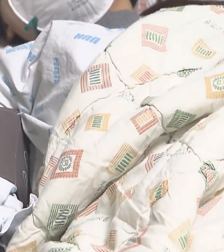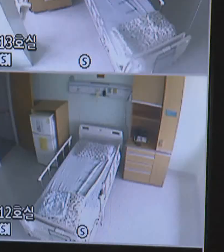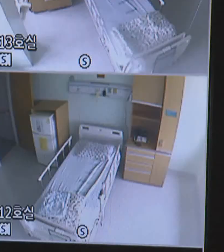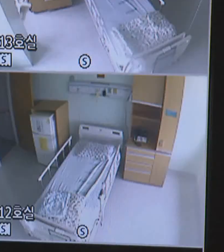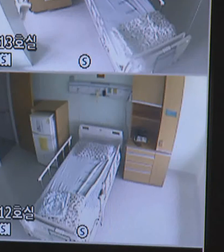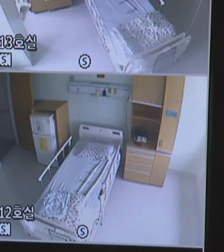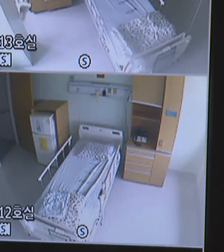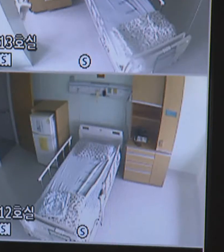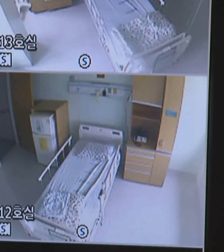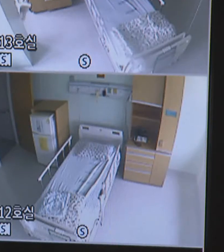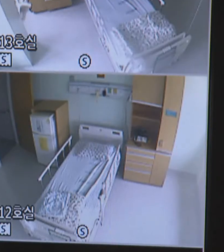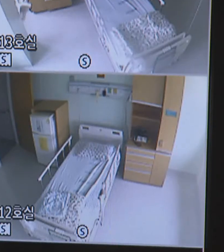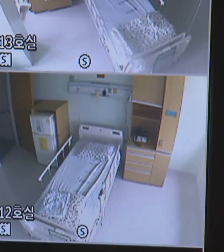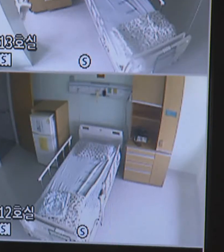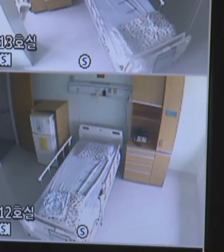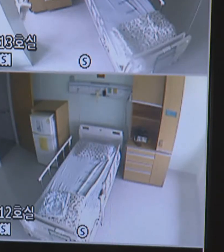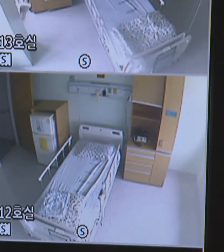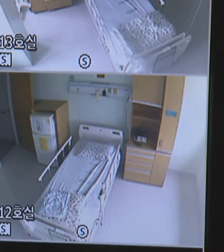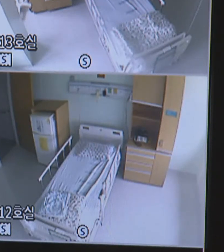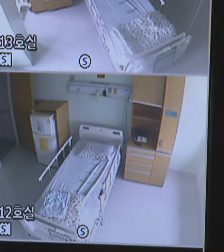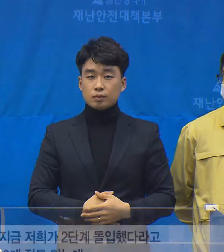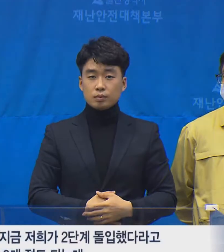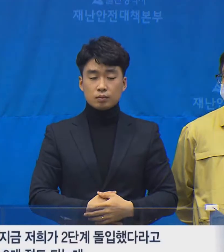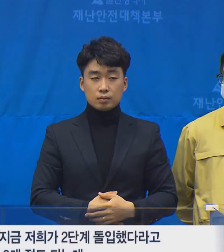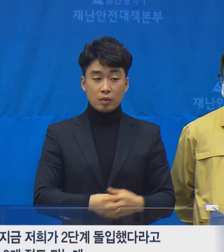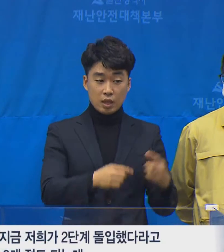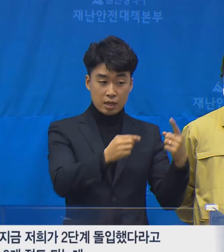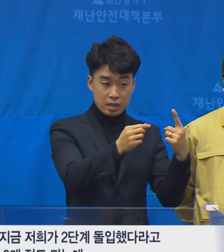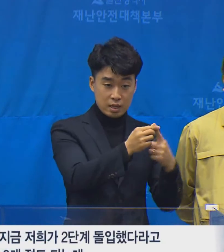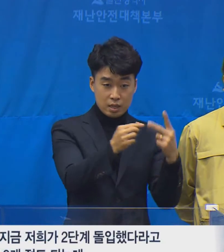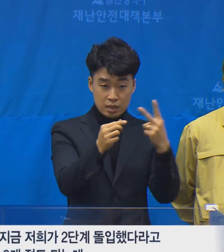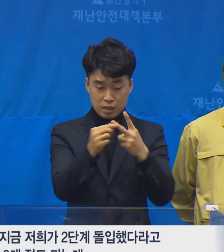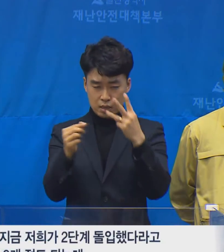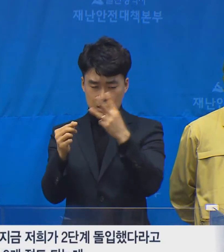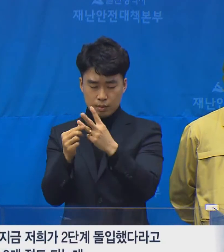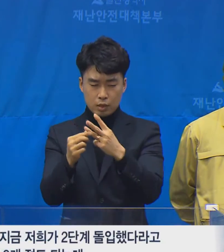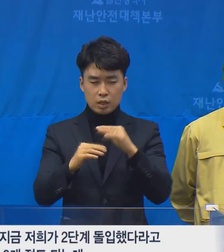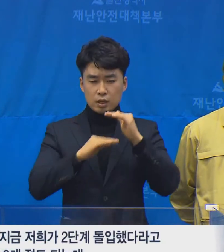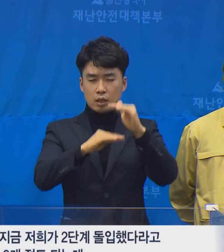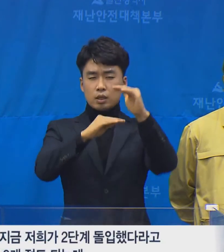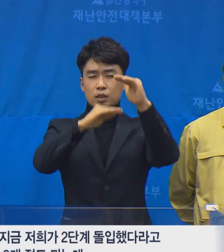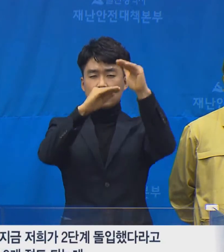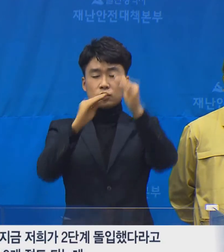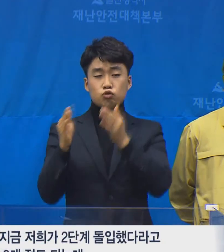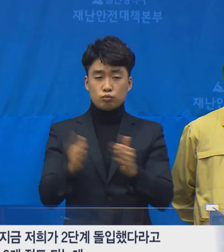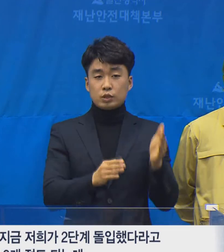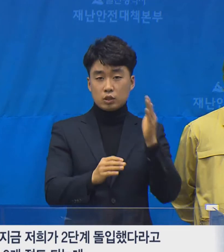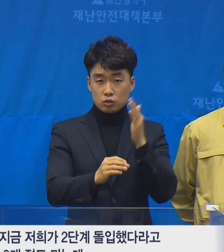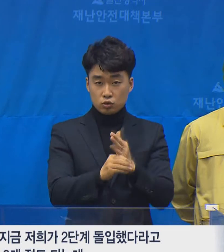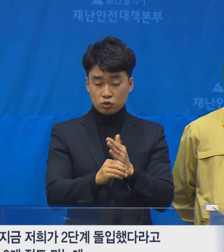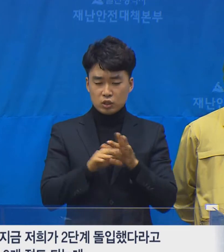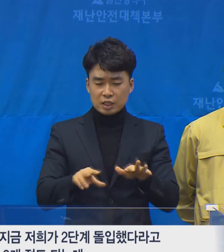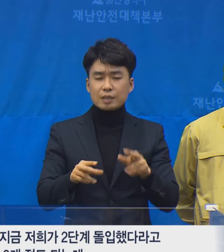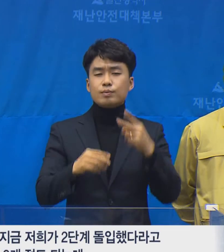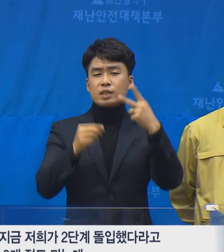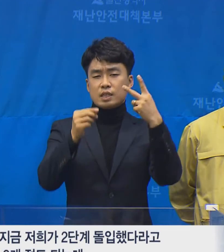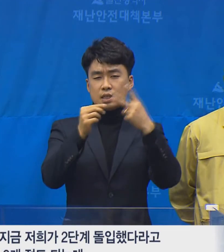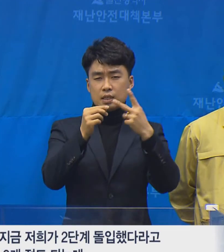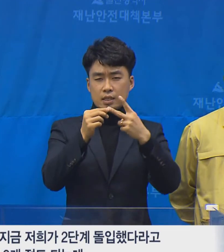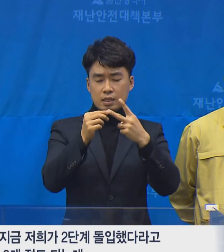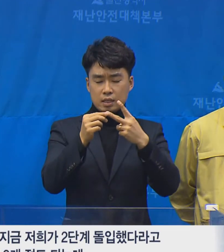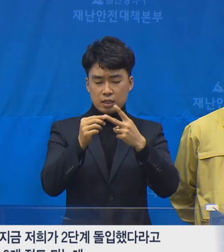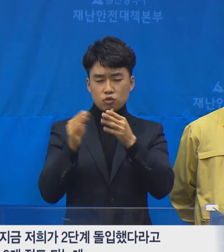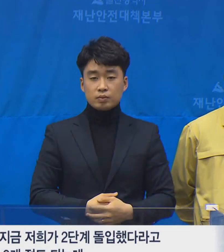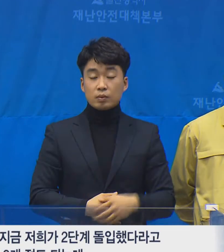비어있는 병상은 5개뿐입니다. 1단계, 2단계, 3단계 이제 이렇게 준비를 하고 있는데 지금 우리가 이제 2단계